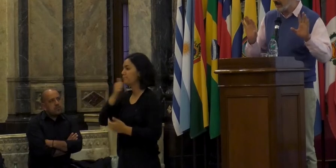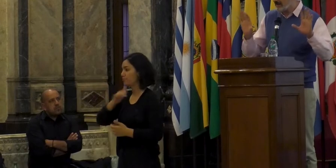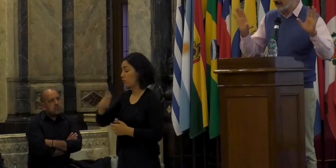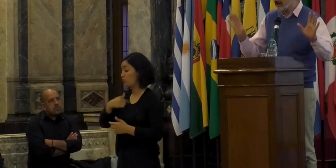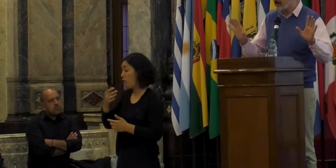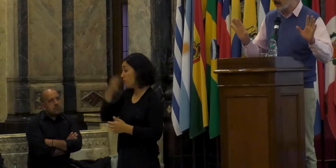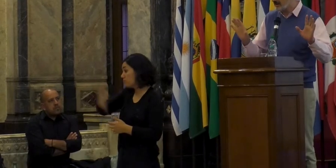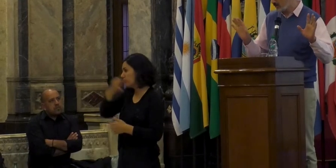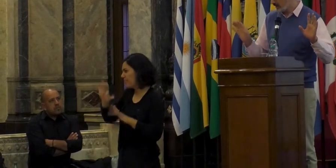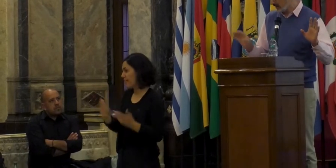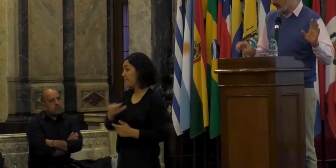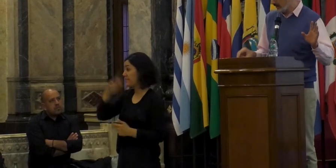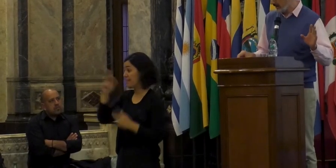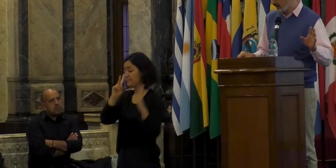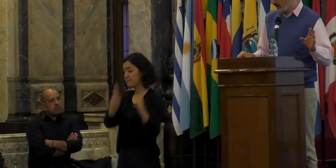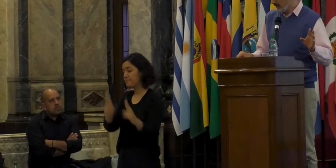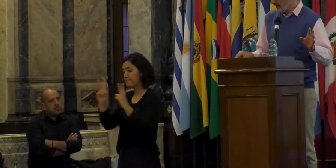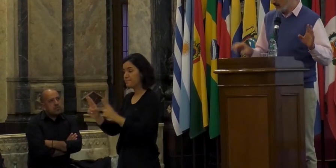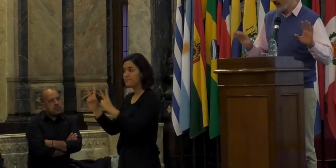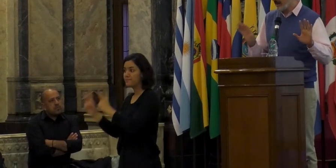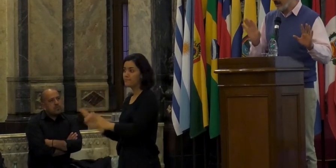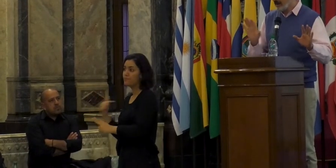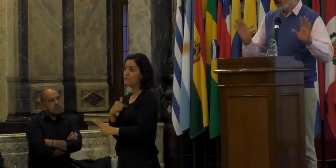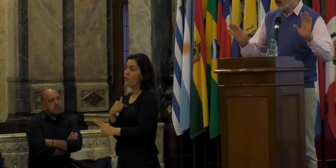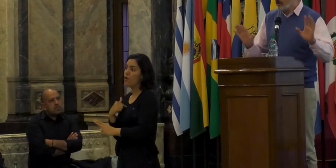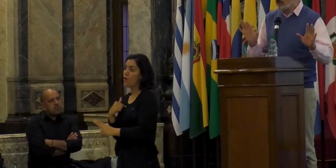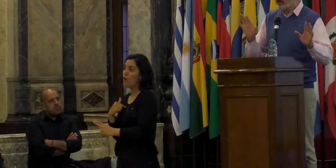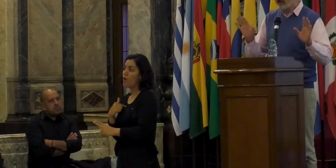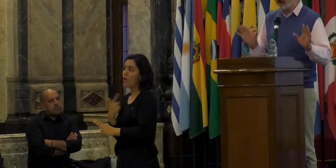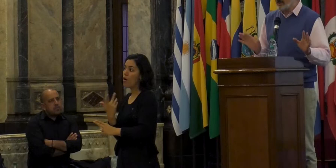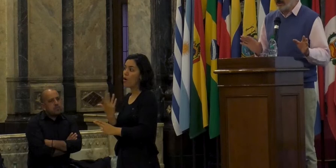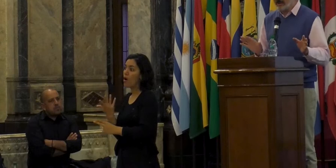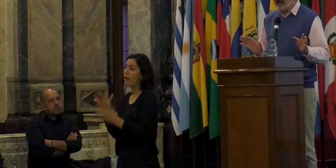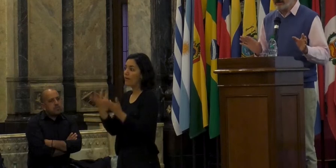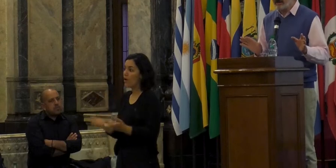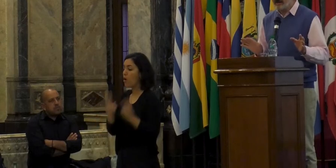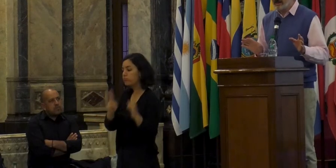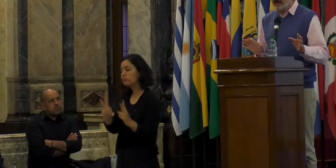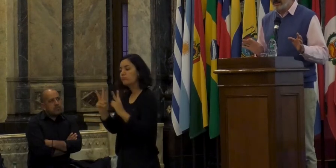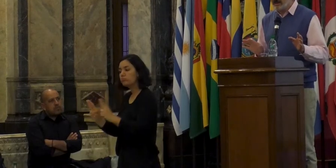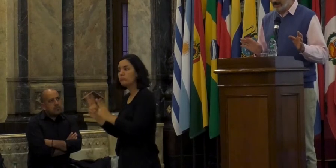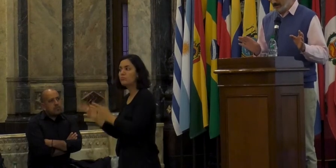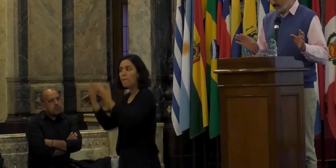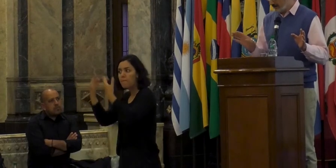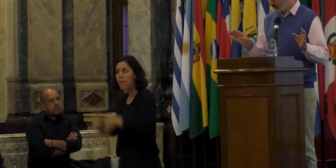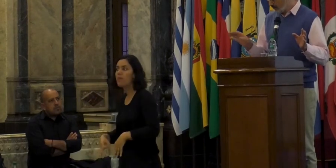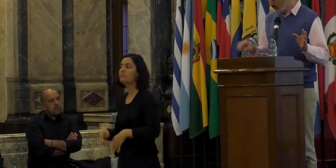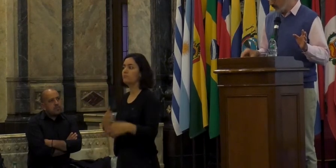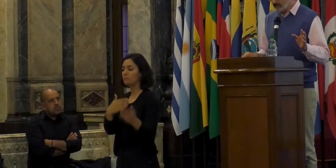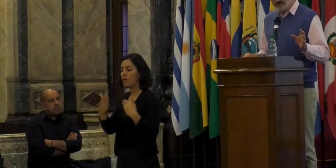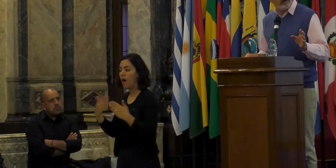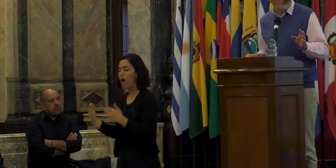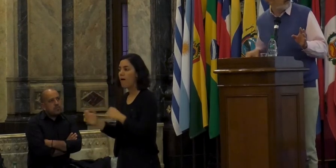charla va a tener tres partes. Voy a tratar de ser justo con cada una de ellas.